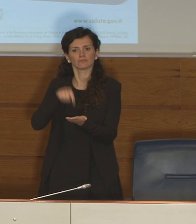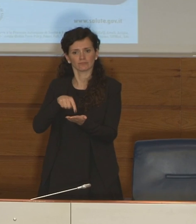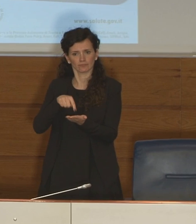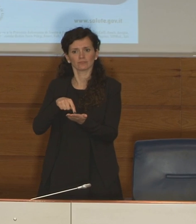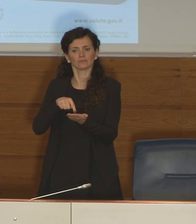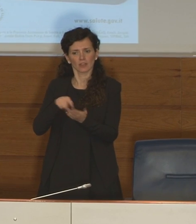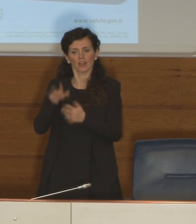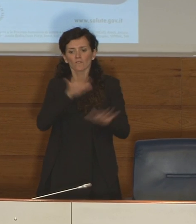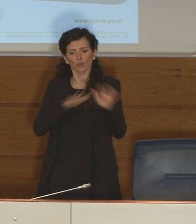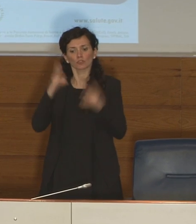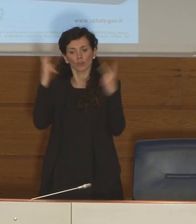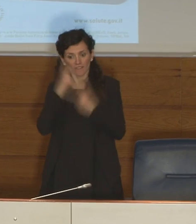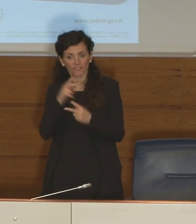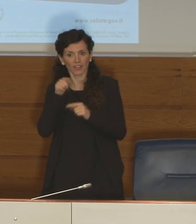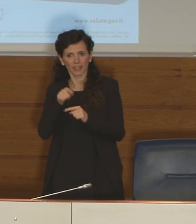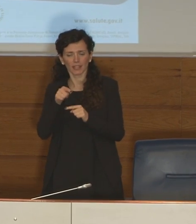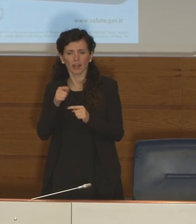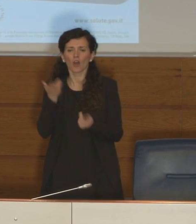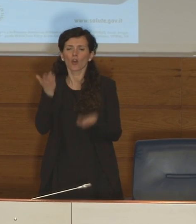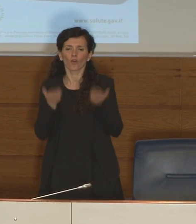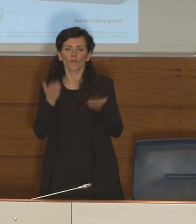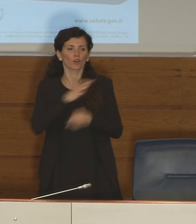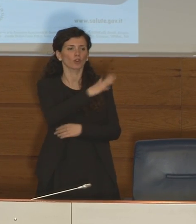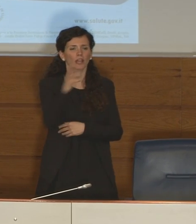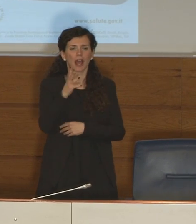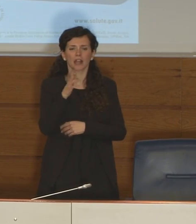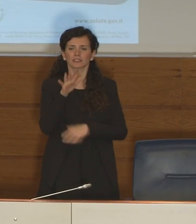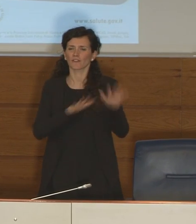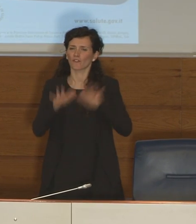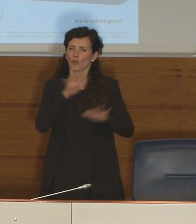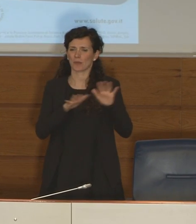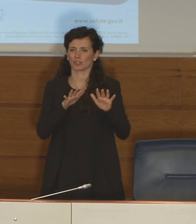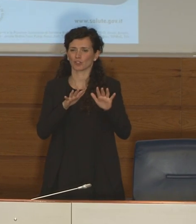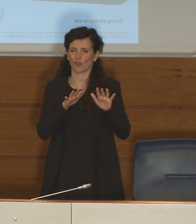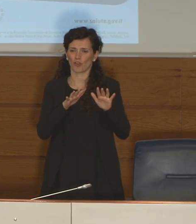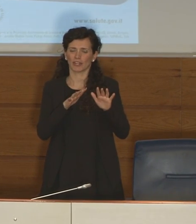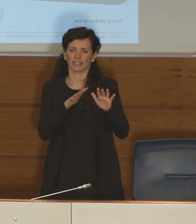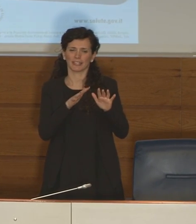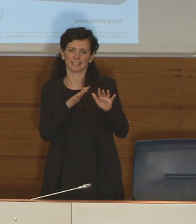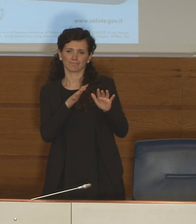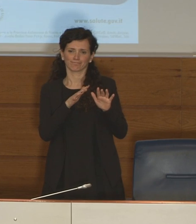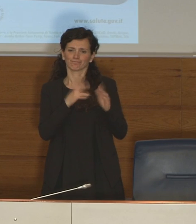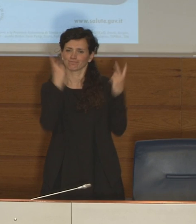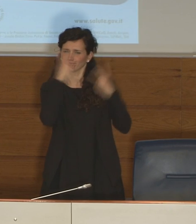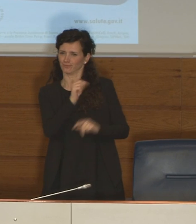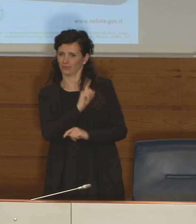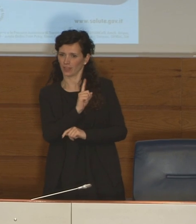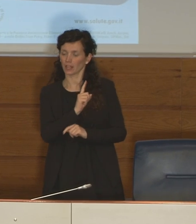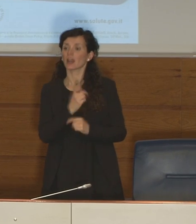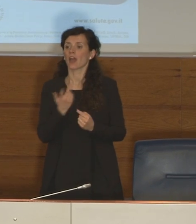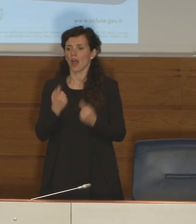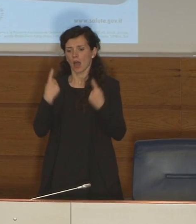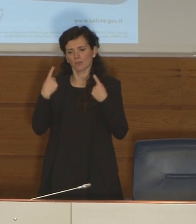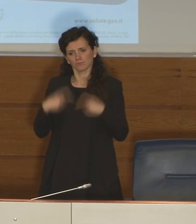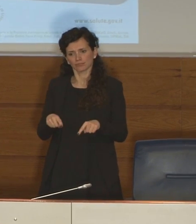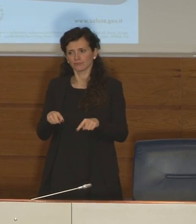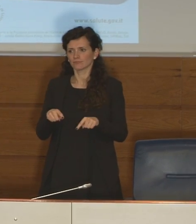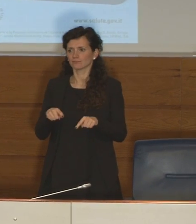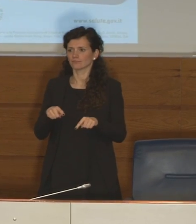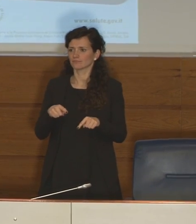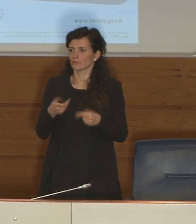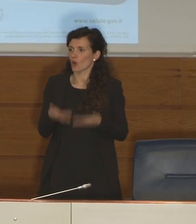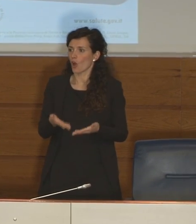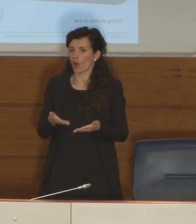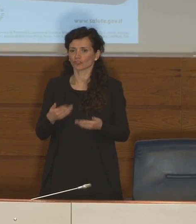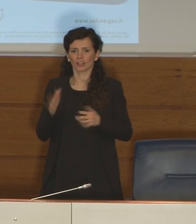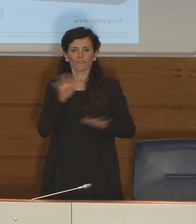a quelle informazioni che si trovano in rete quindi queste sono le informazioni che vi dovevamo